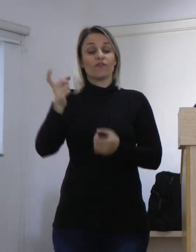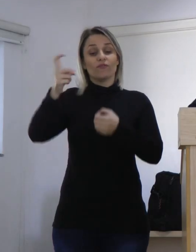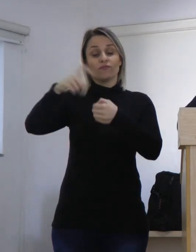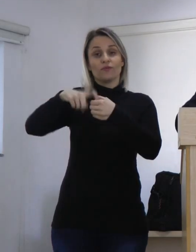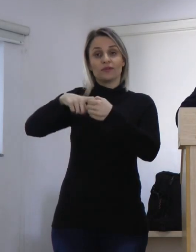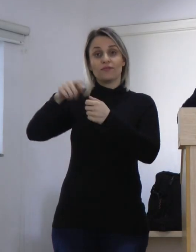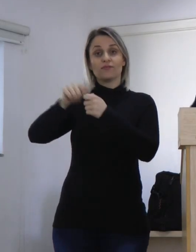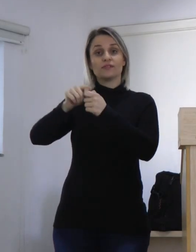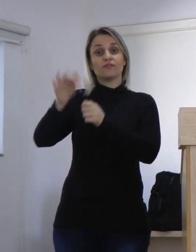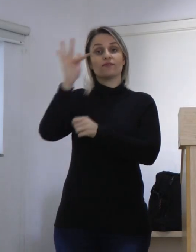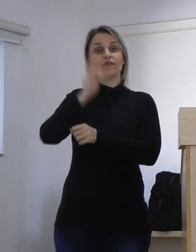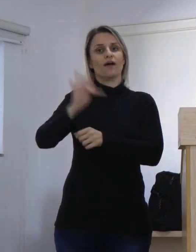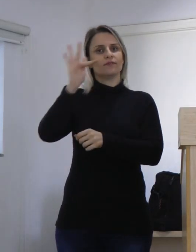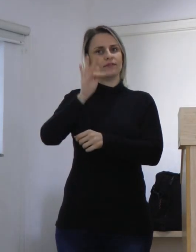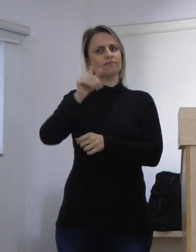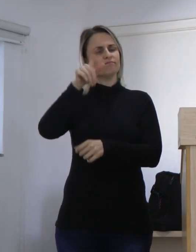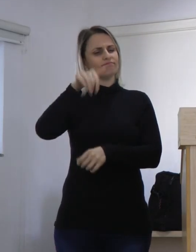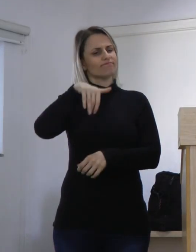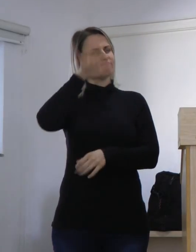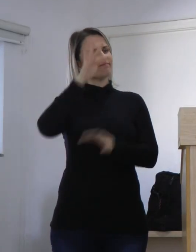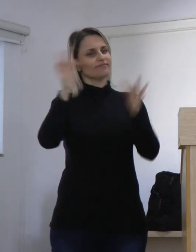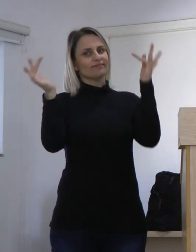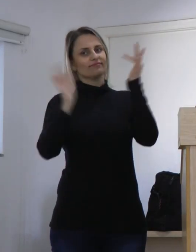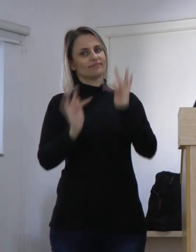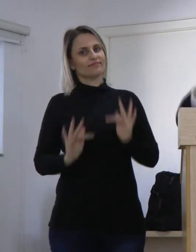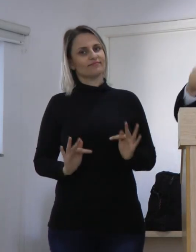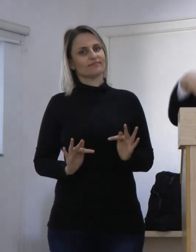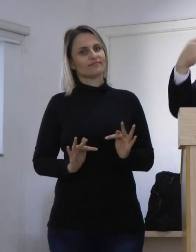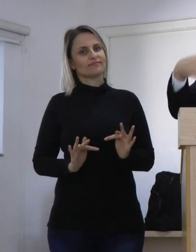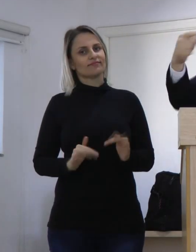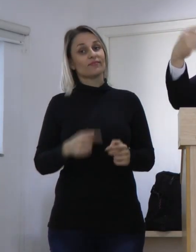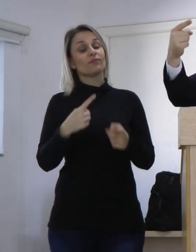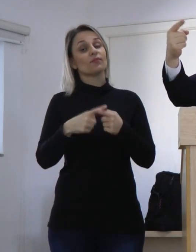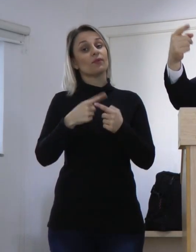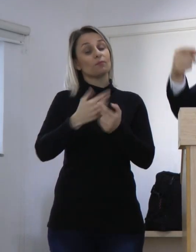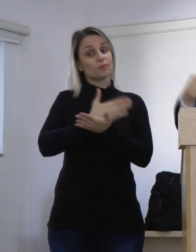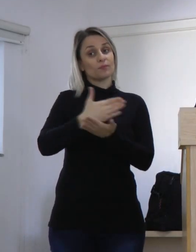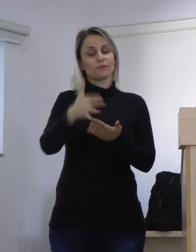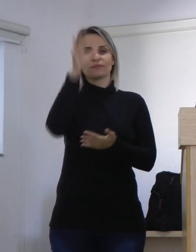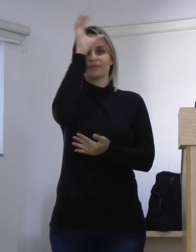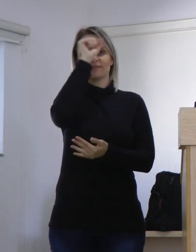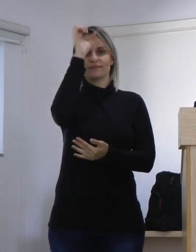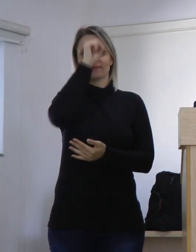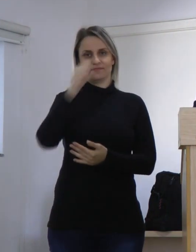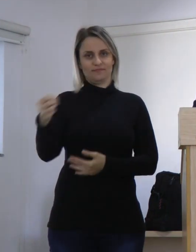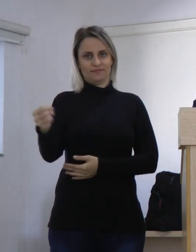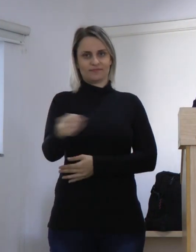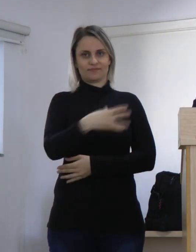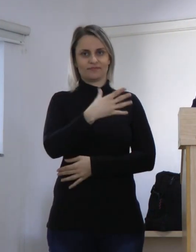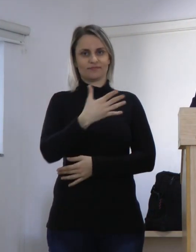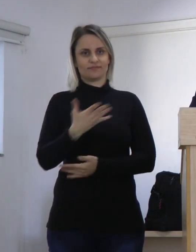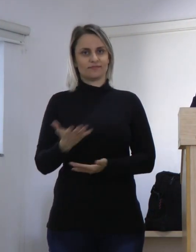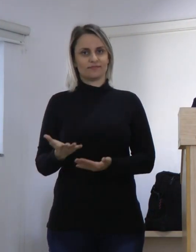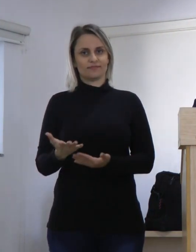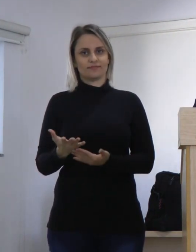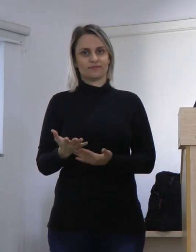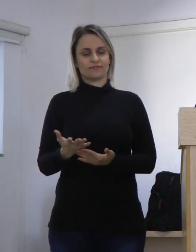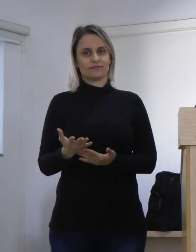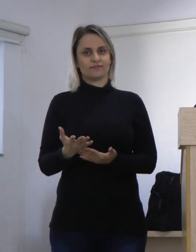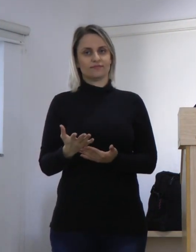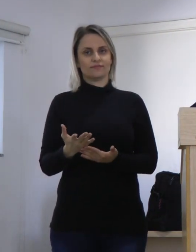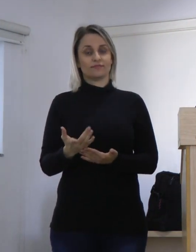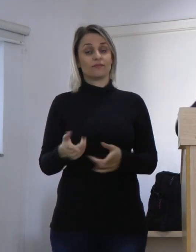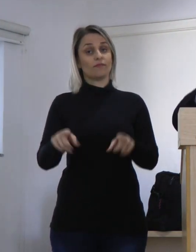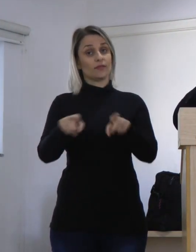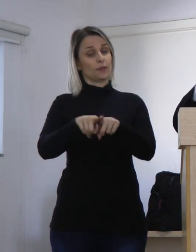ela fica mais feliz, porque está aprendendo coisas novas. Outra coisa que